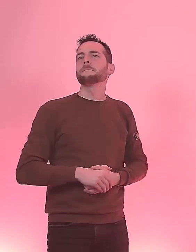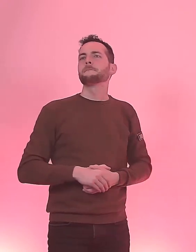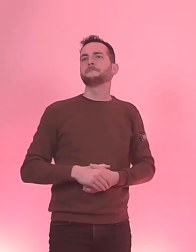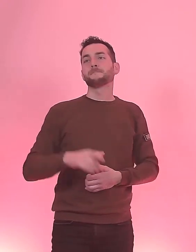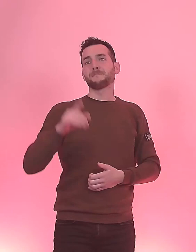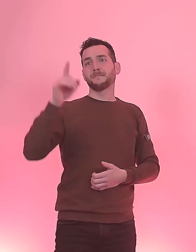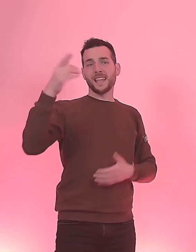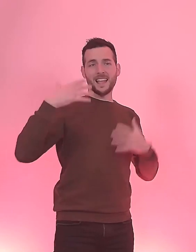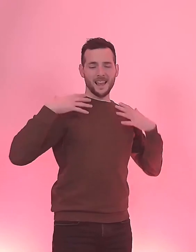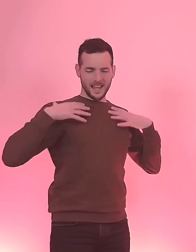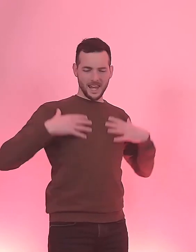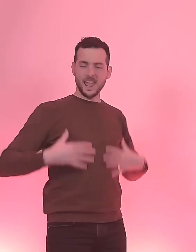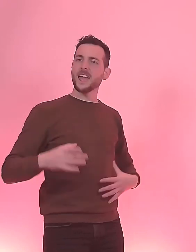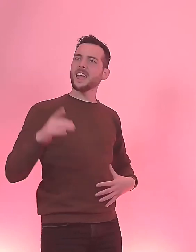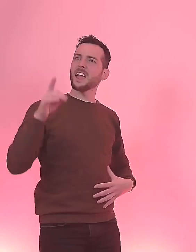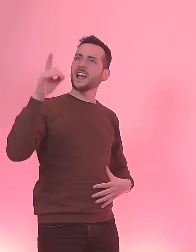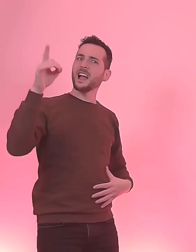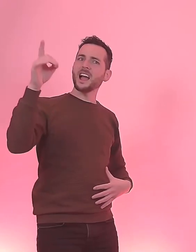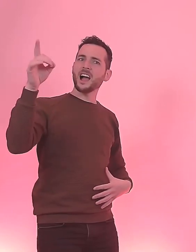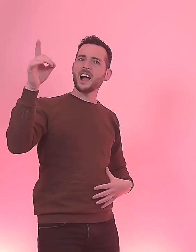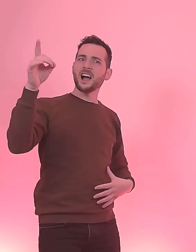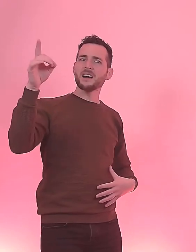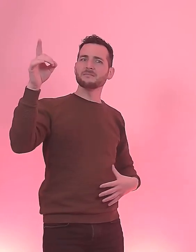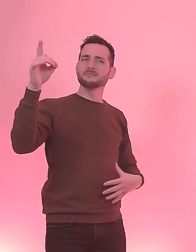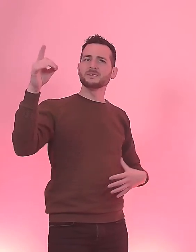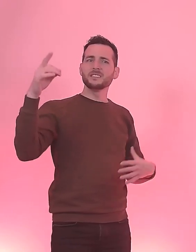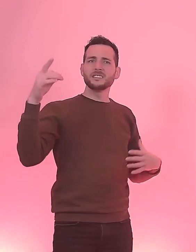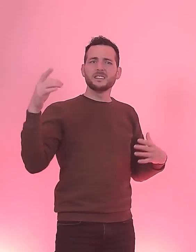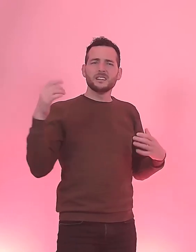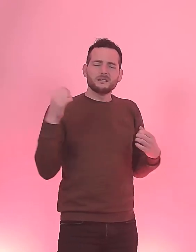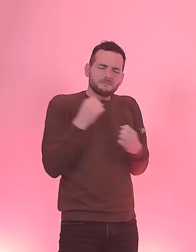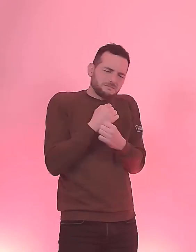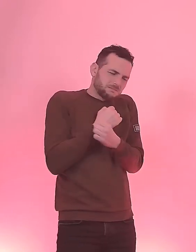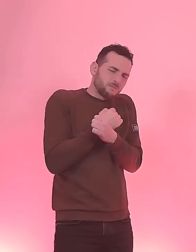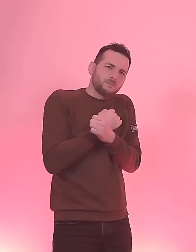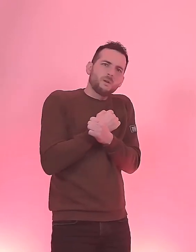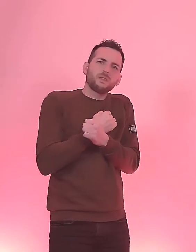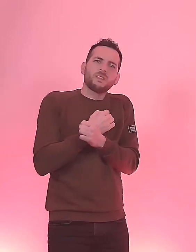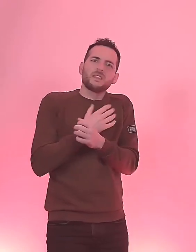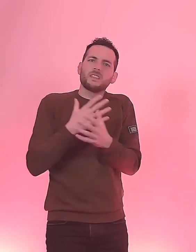body and drive